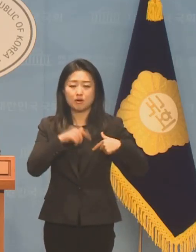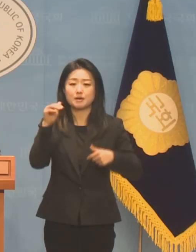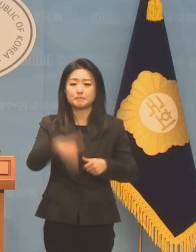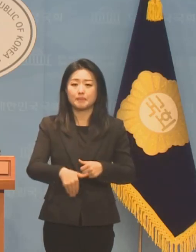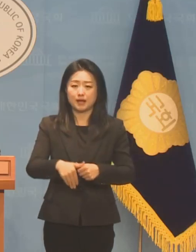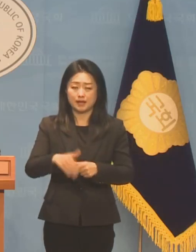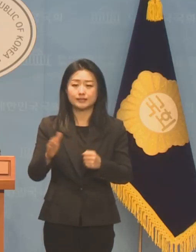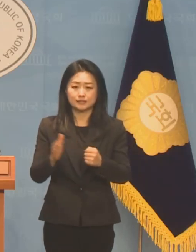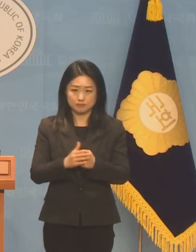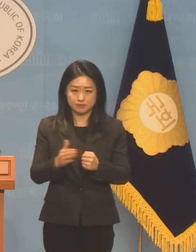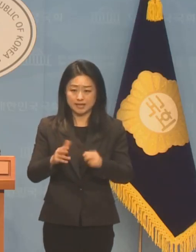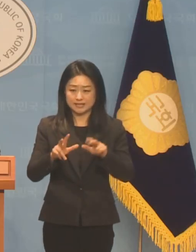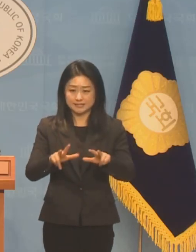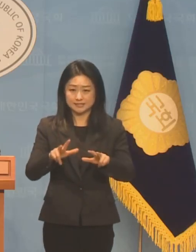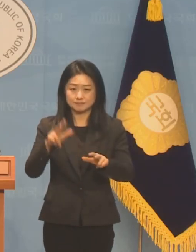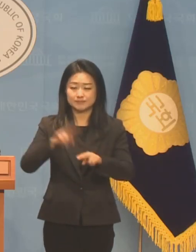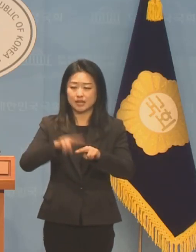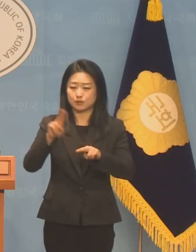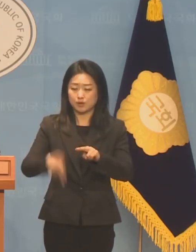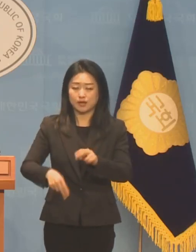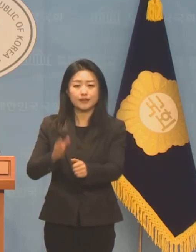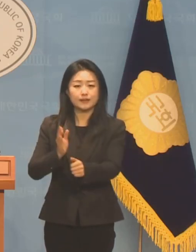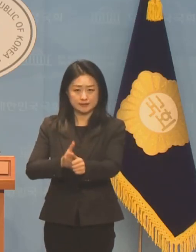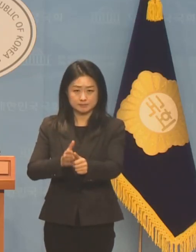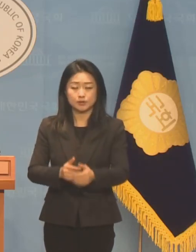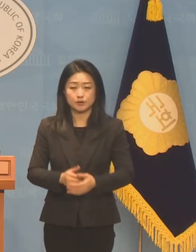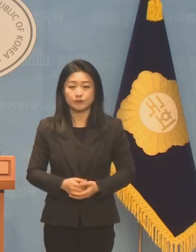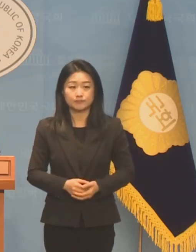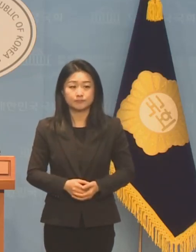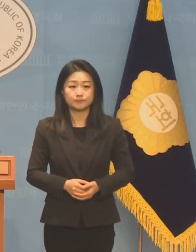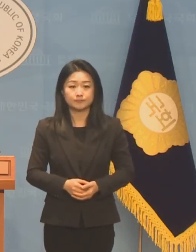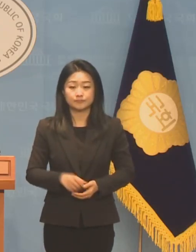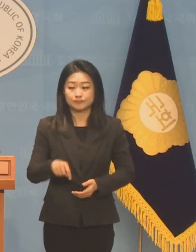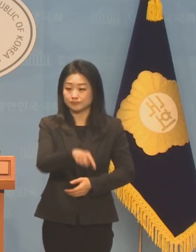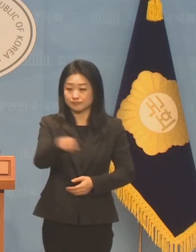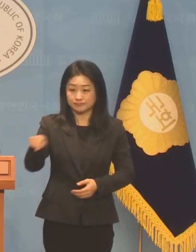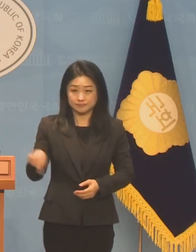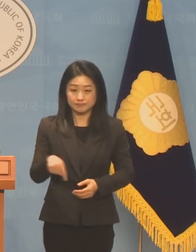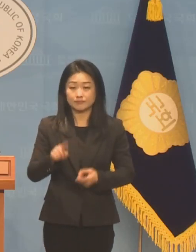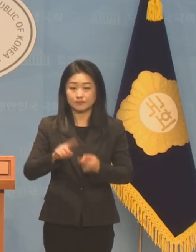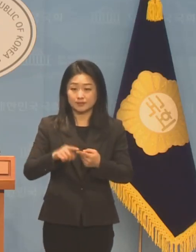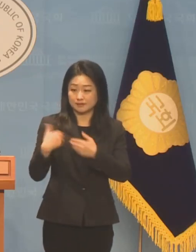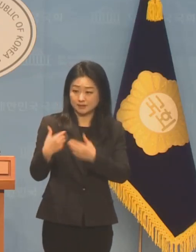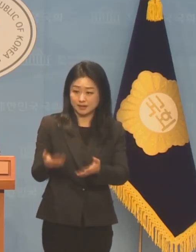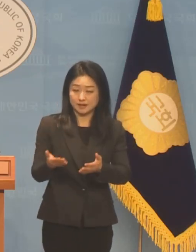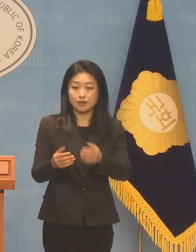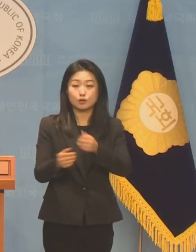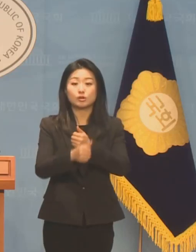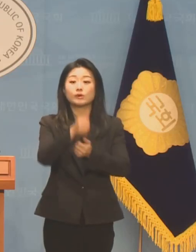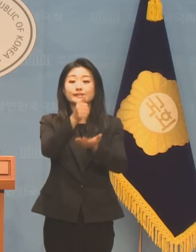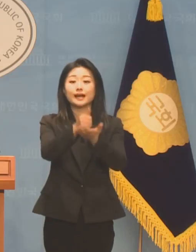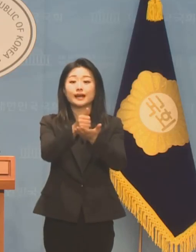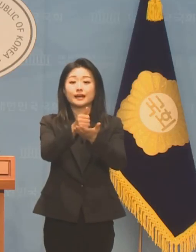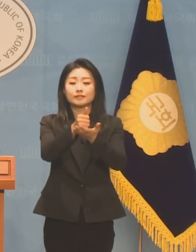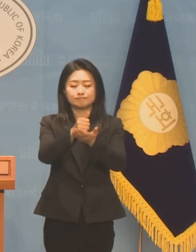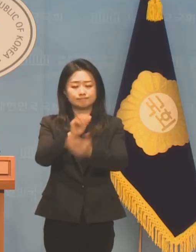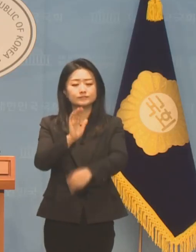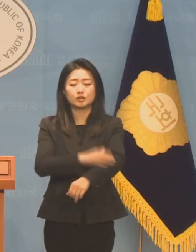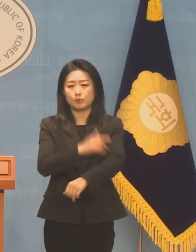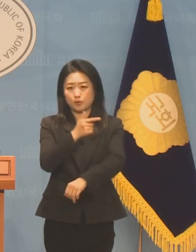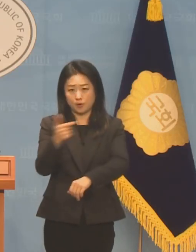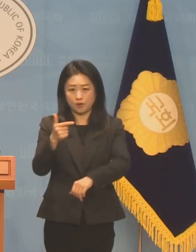실추시킨 장본인들로 당장 사퇴해야 합니다. 이를 묵과하고 있는 안창호 위원장 또한